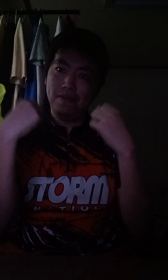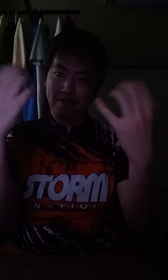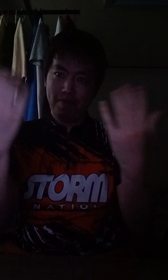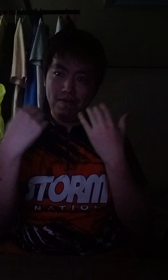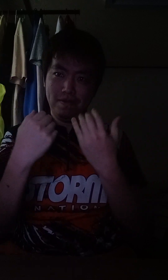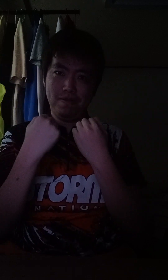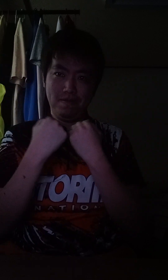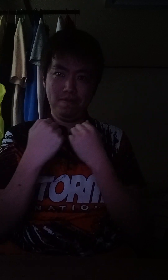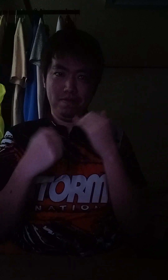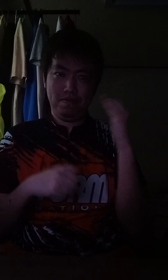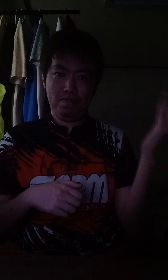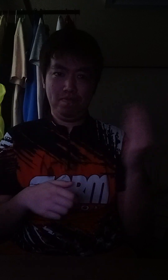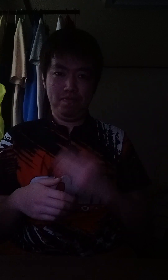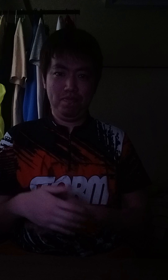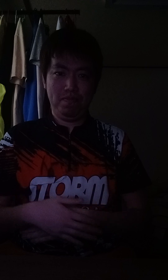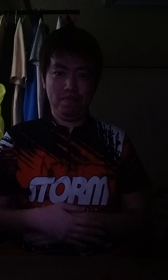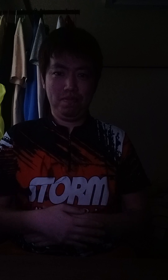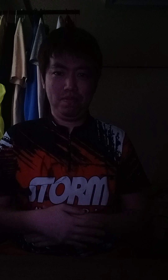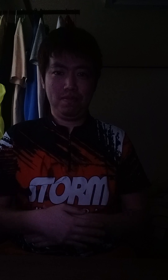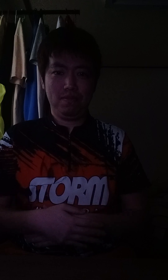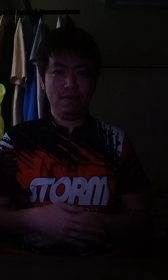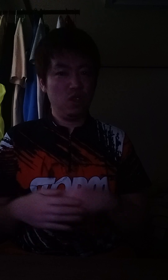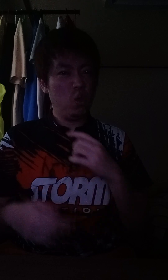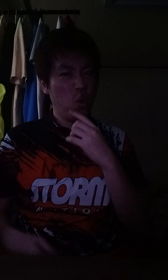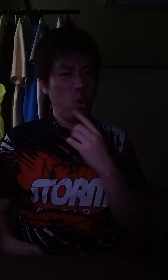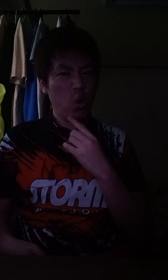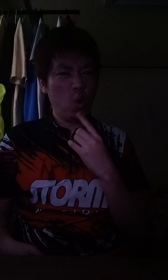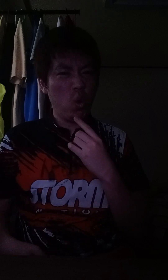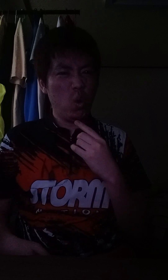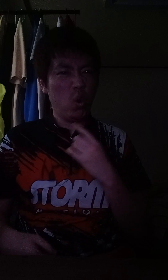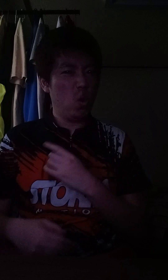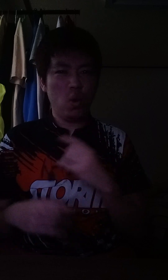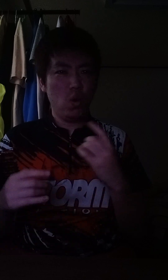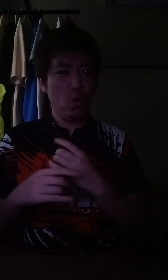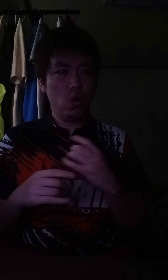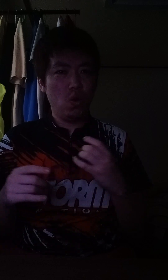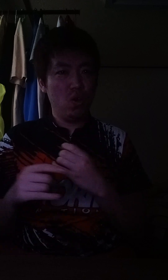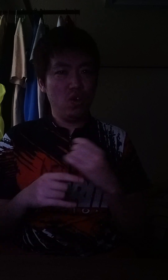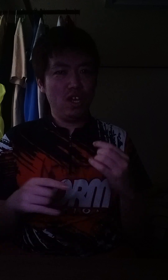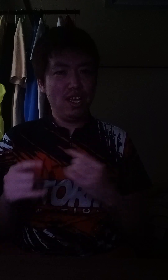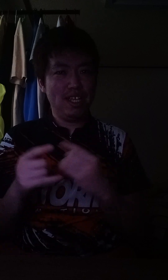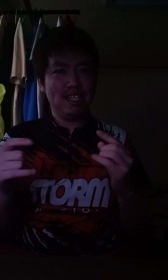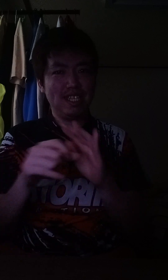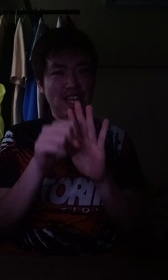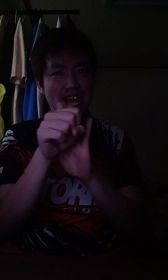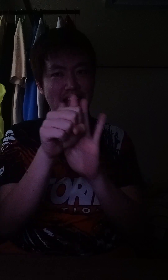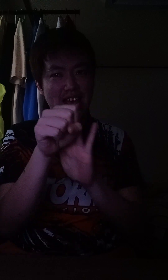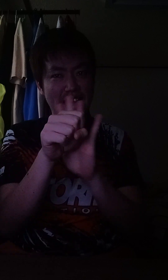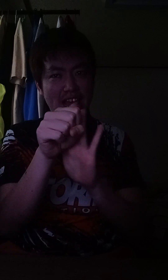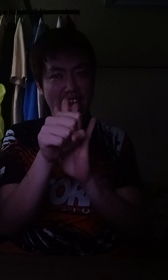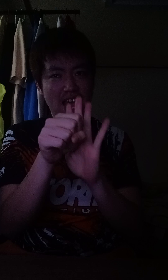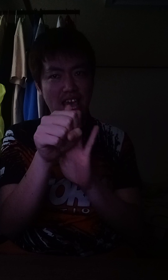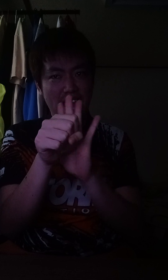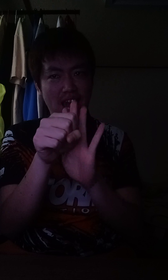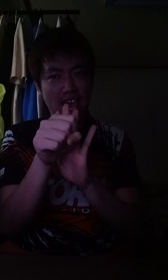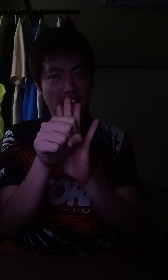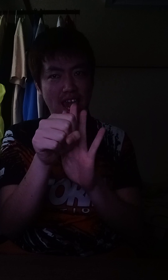잘했어요. 네, 여기 사랑해요. 사랑해요 아니라 응, 사랑해요.